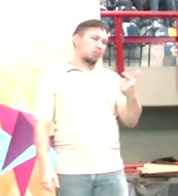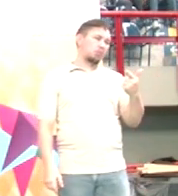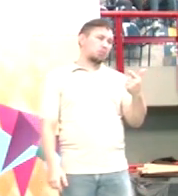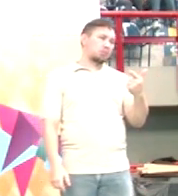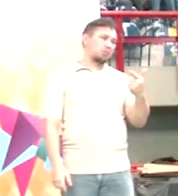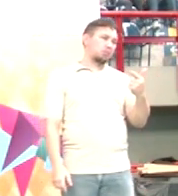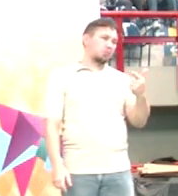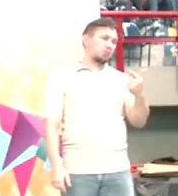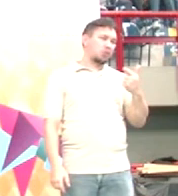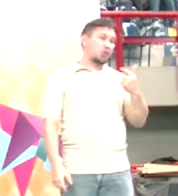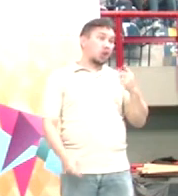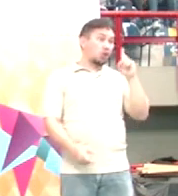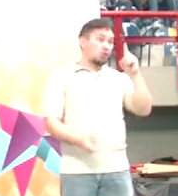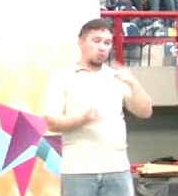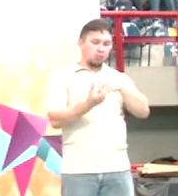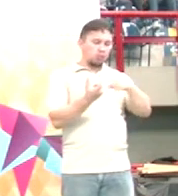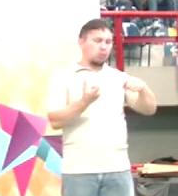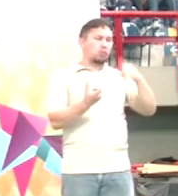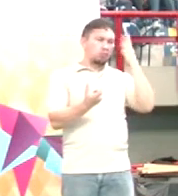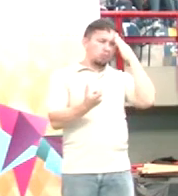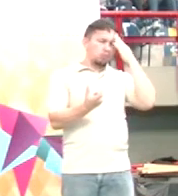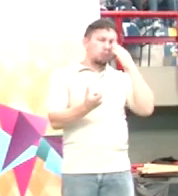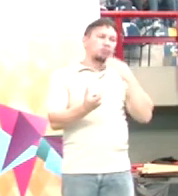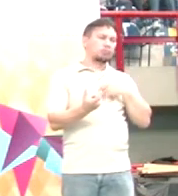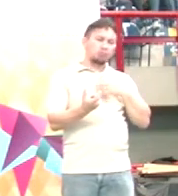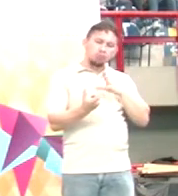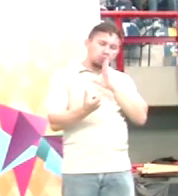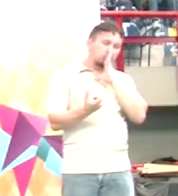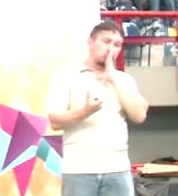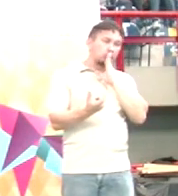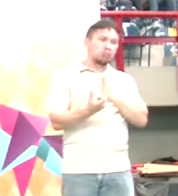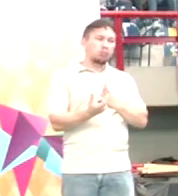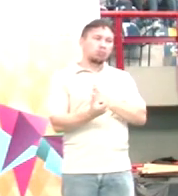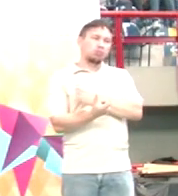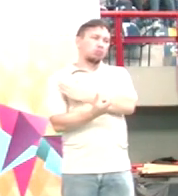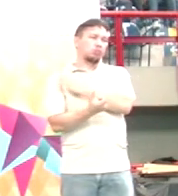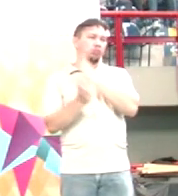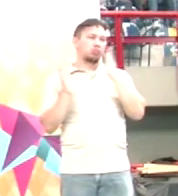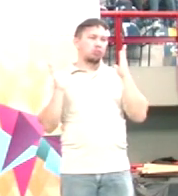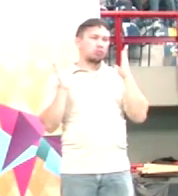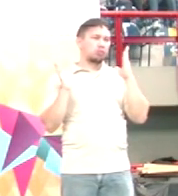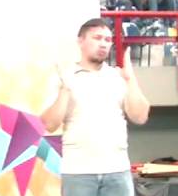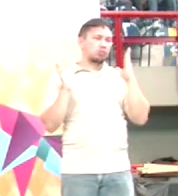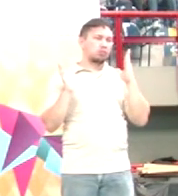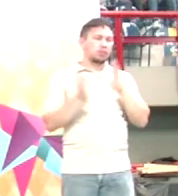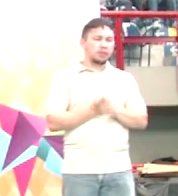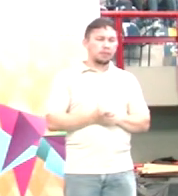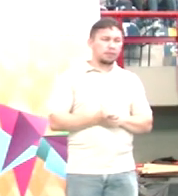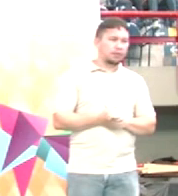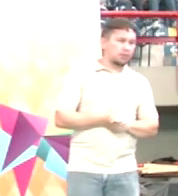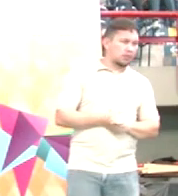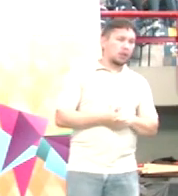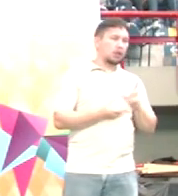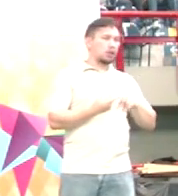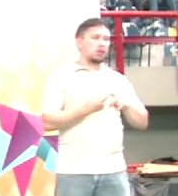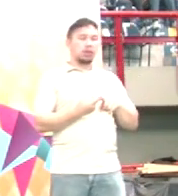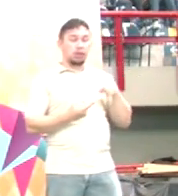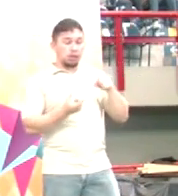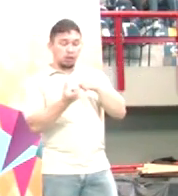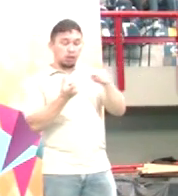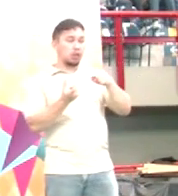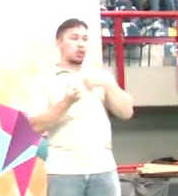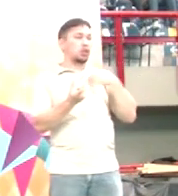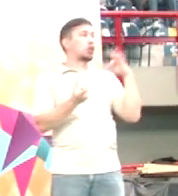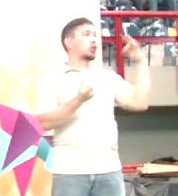UES, UVA, URCA e as particulares. Qualquer vestibular no Brasil, tá? Essa modalidade é bem